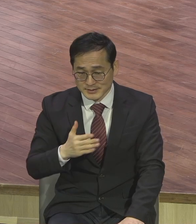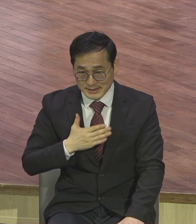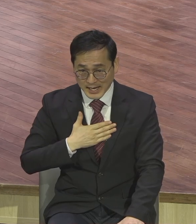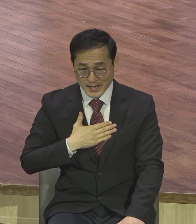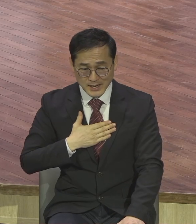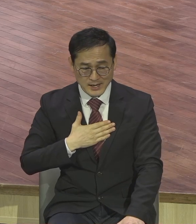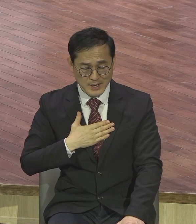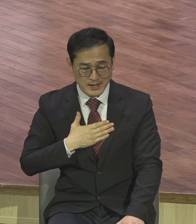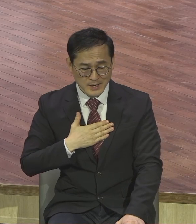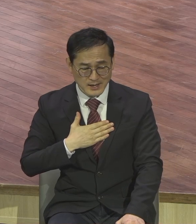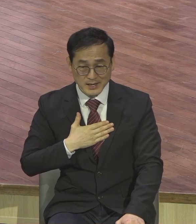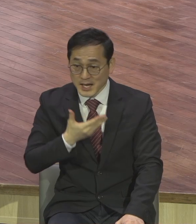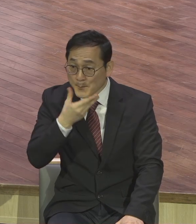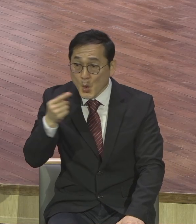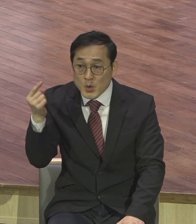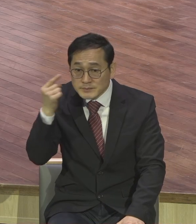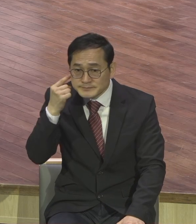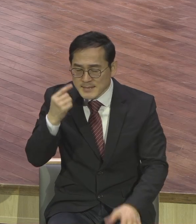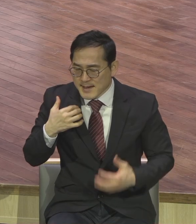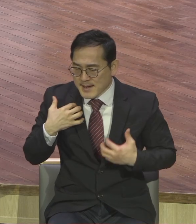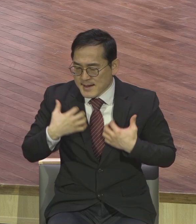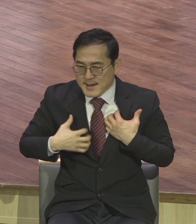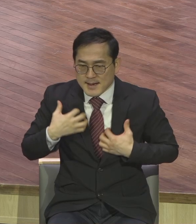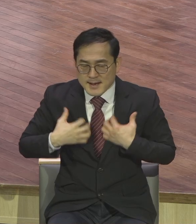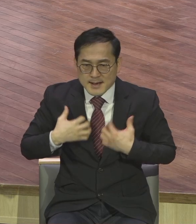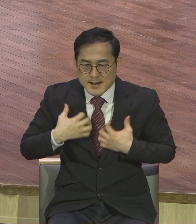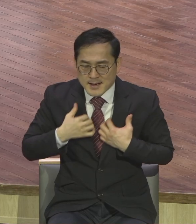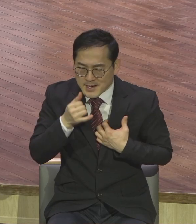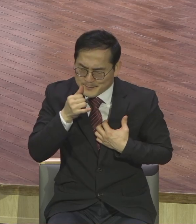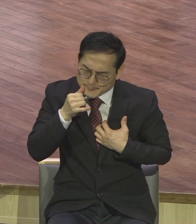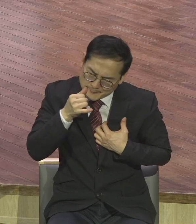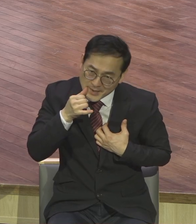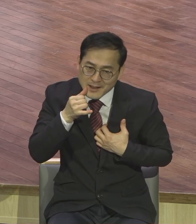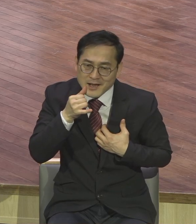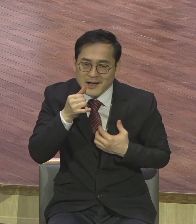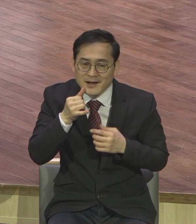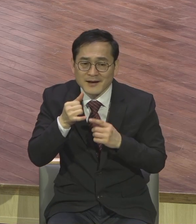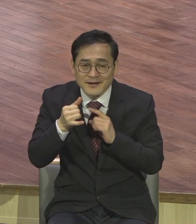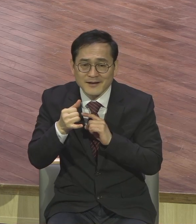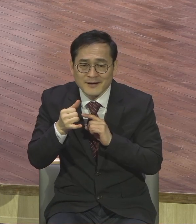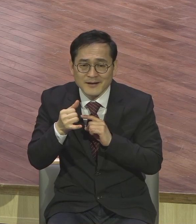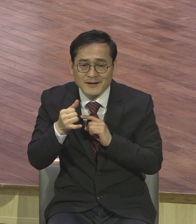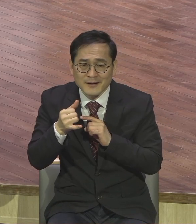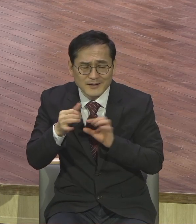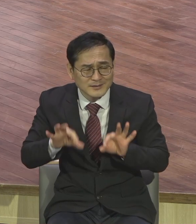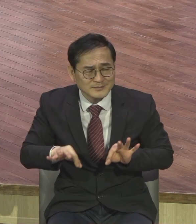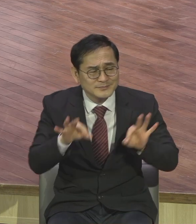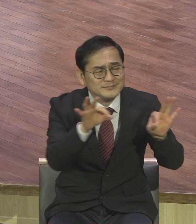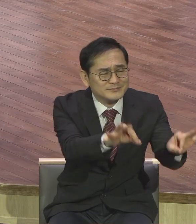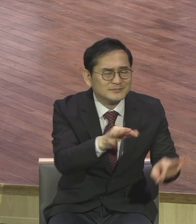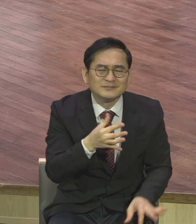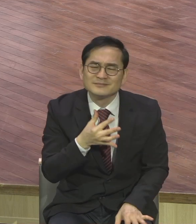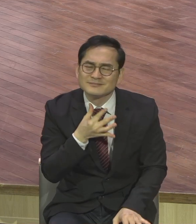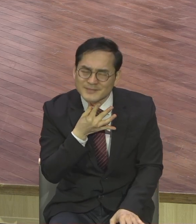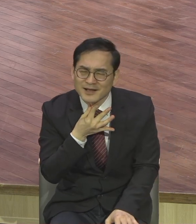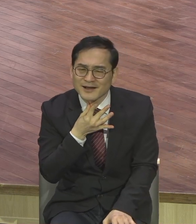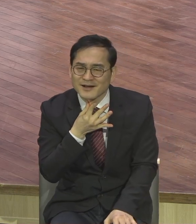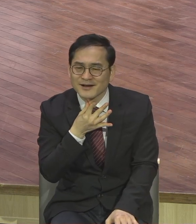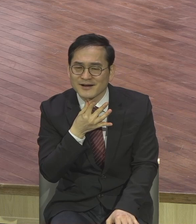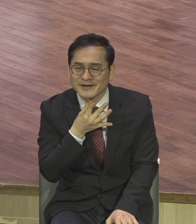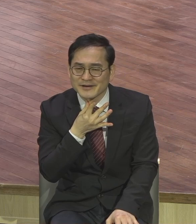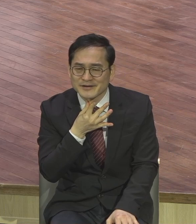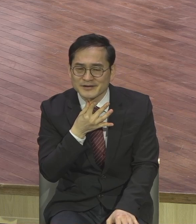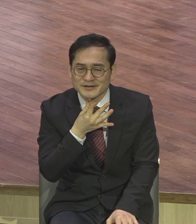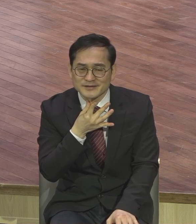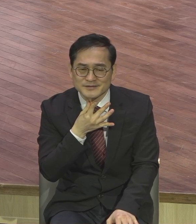지금 맛보고 있는 복음의 맛, 이 복음의 이 맛, 내가 누리고 있는 이 복음, 이걸 보다